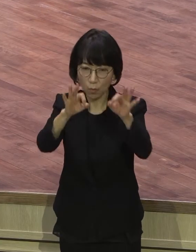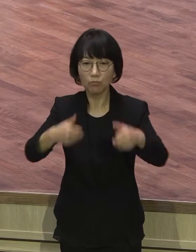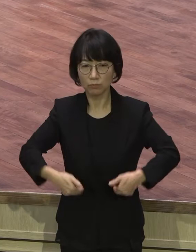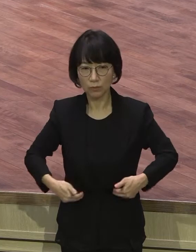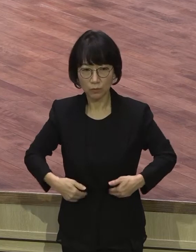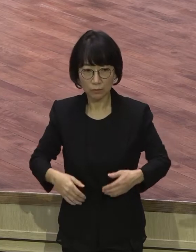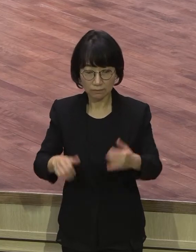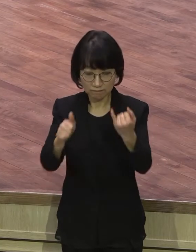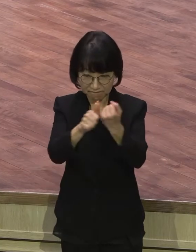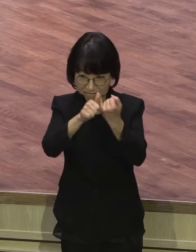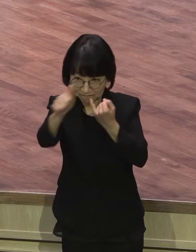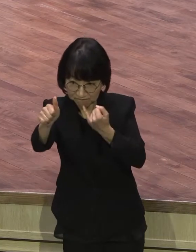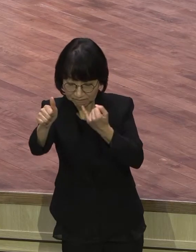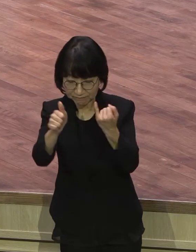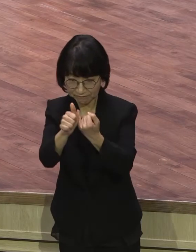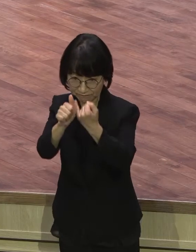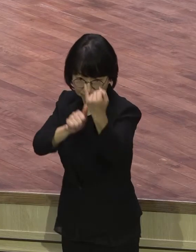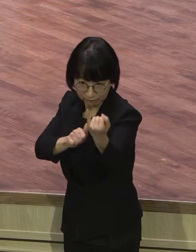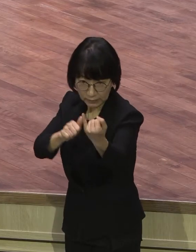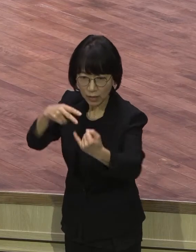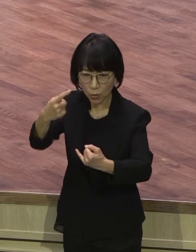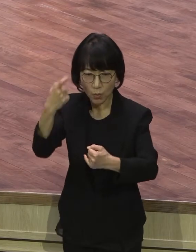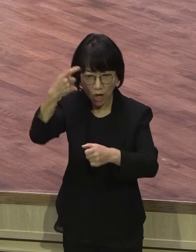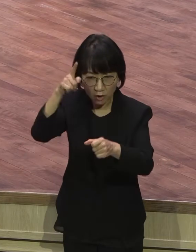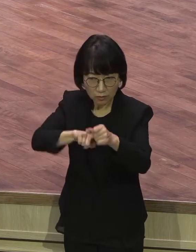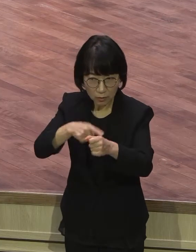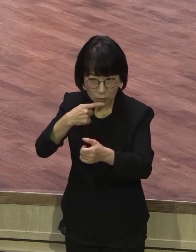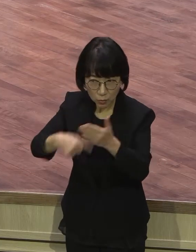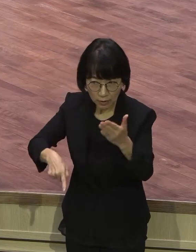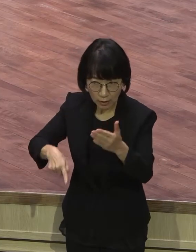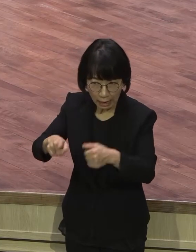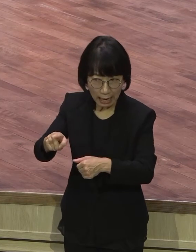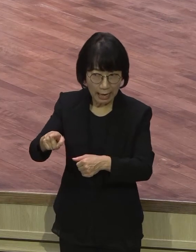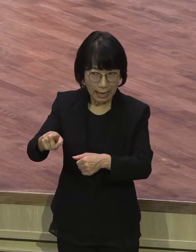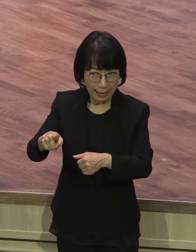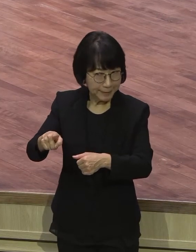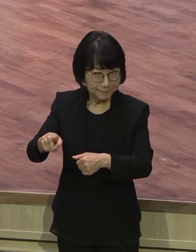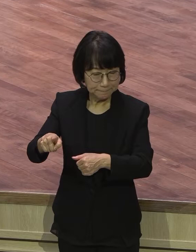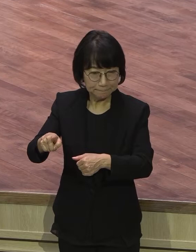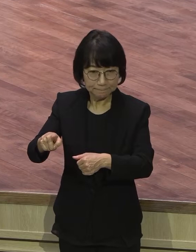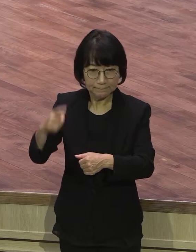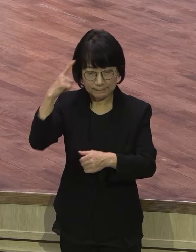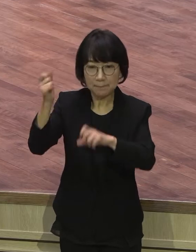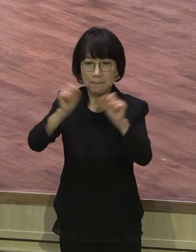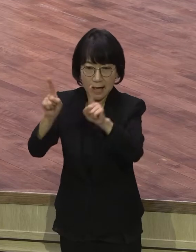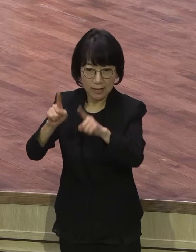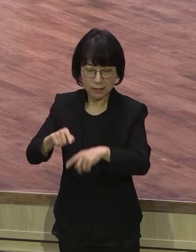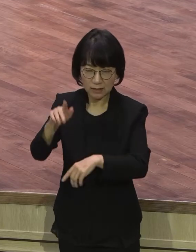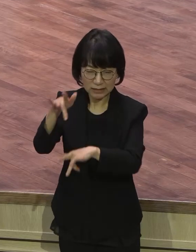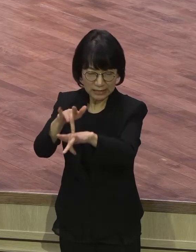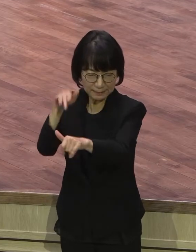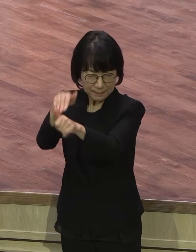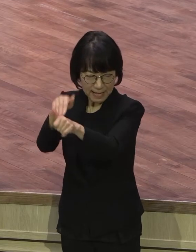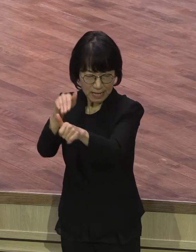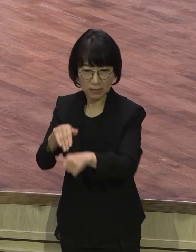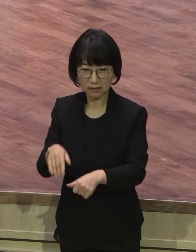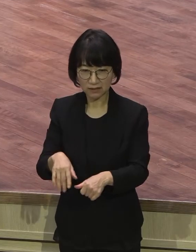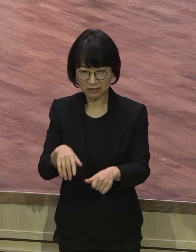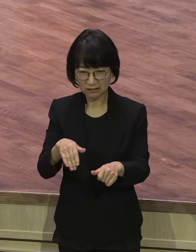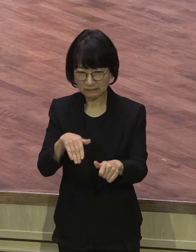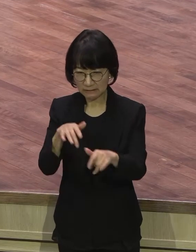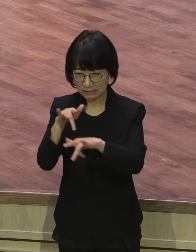남편도 가족이라도 내 영적으로 손해 보게 만들고 영적으로 흔들 때는 아 사단이 이 마누라